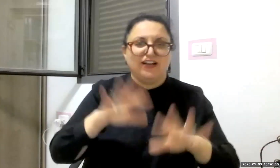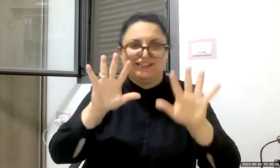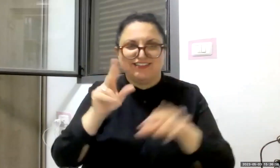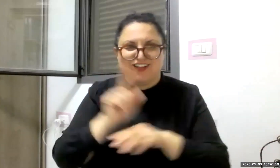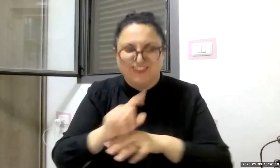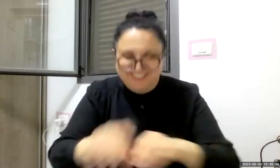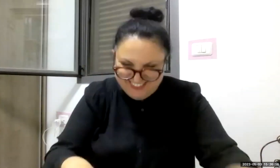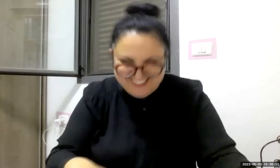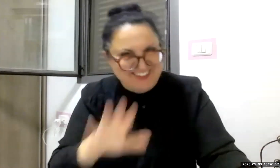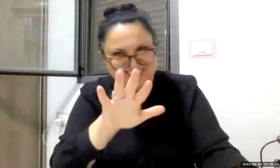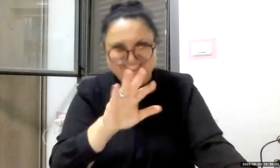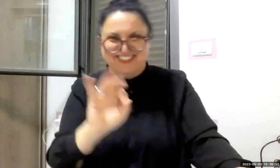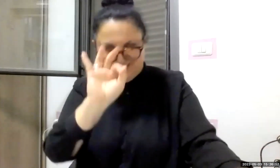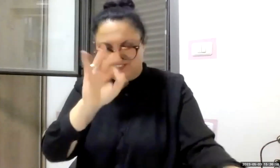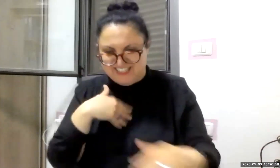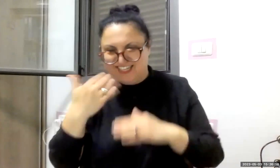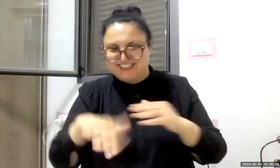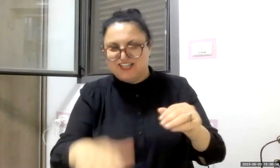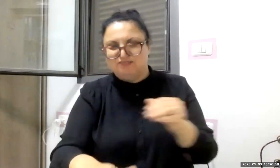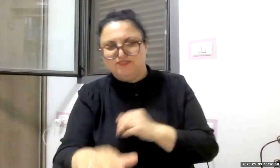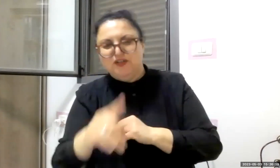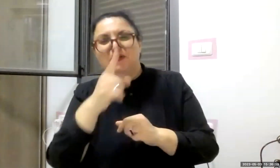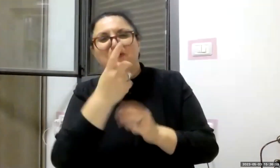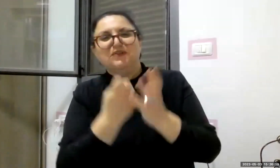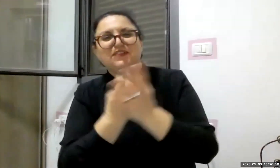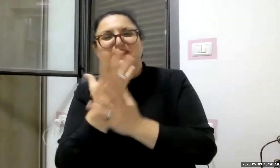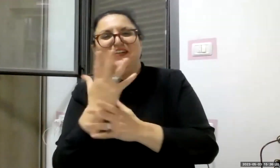אוקיי, אז אוקיי אוקיי, בסנג'ר ועוד עשר דקות אני אסיים